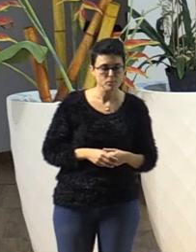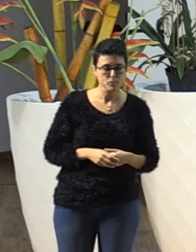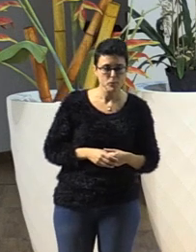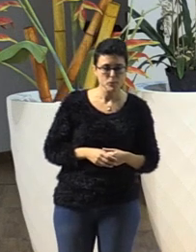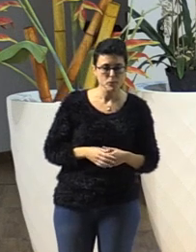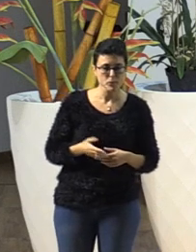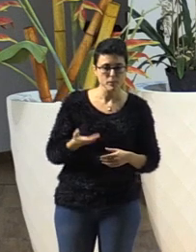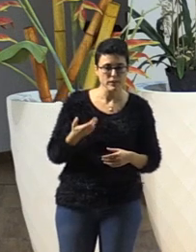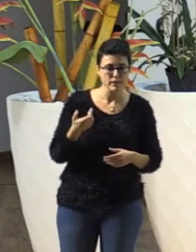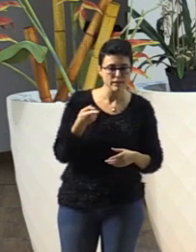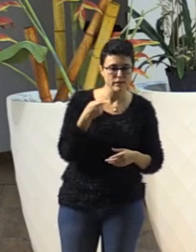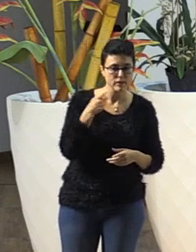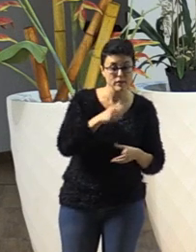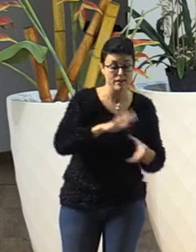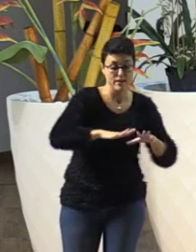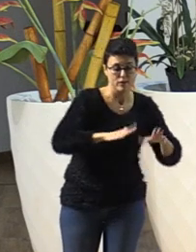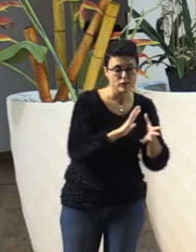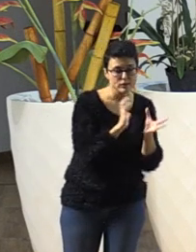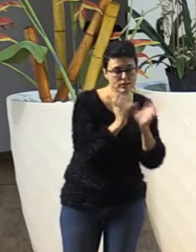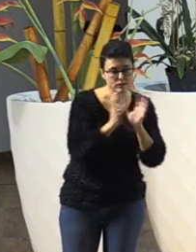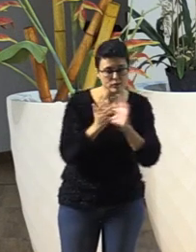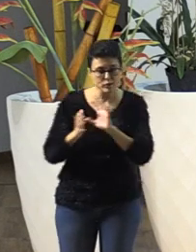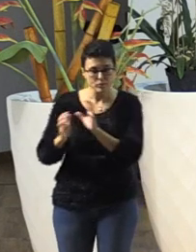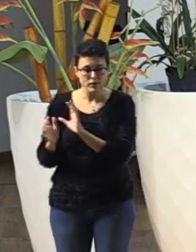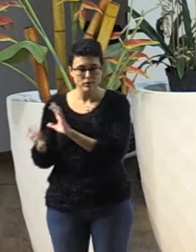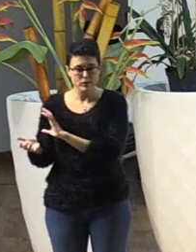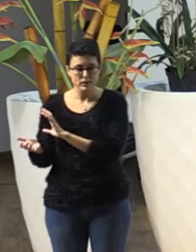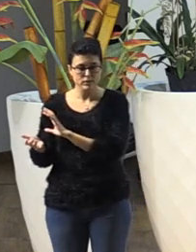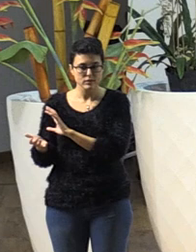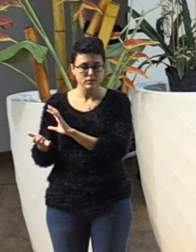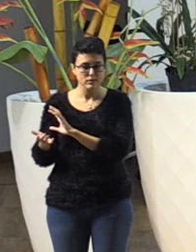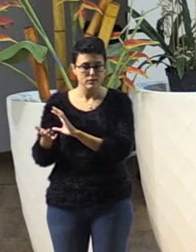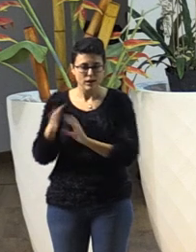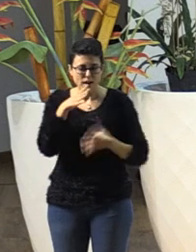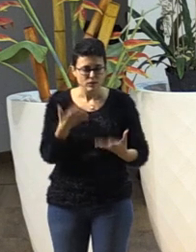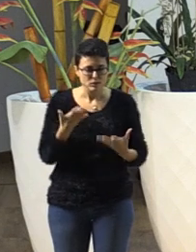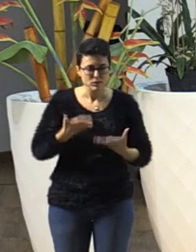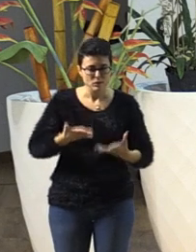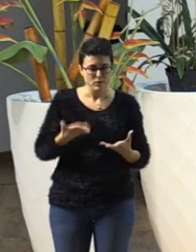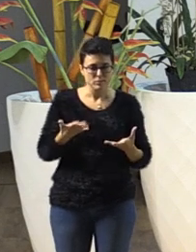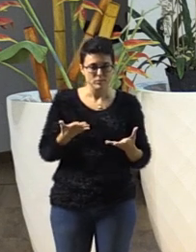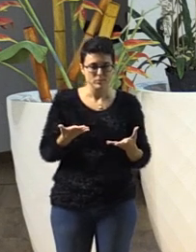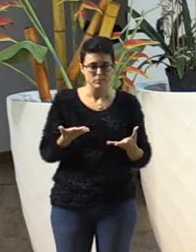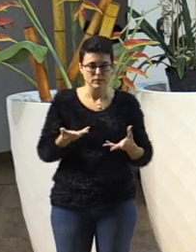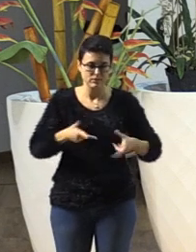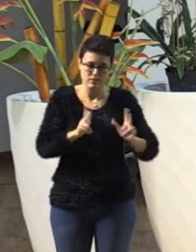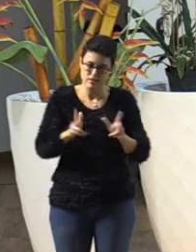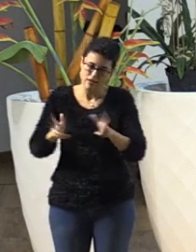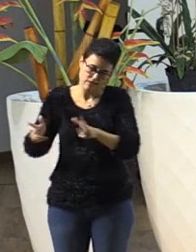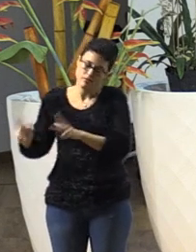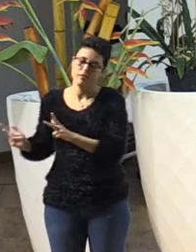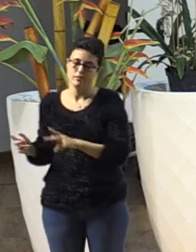acción transformadora, porque hemos de tener presente que vivimos en una sociedad neoliberal, que es un